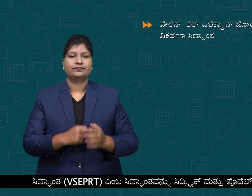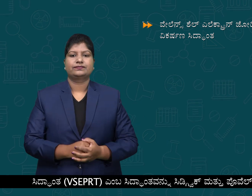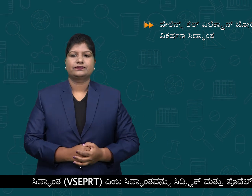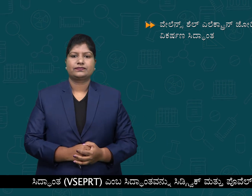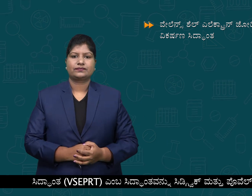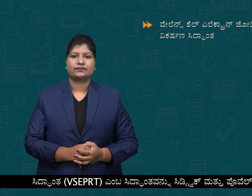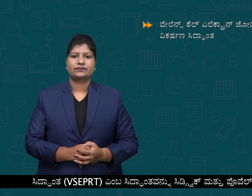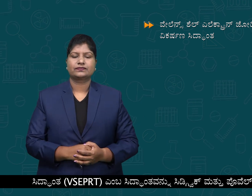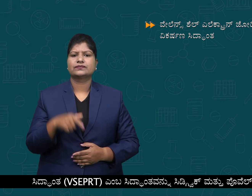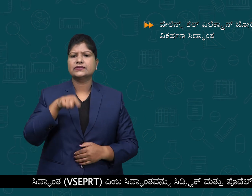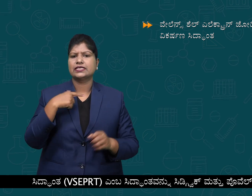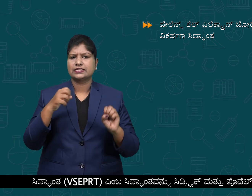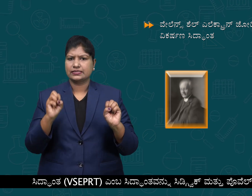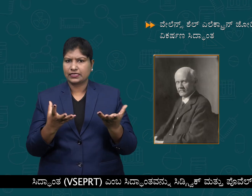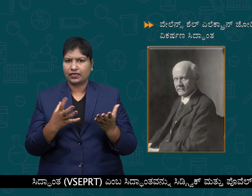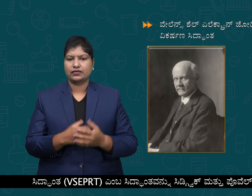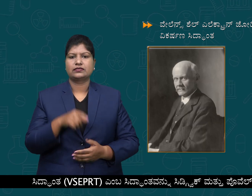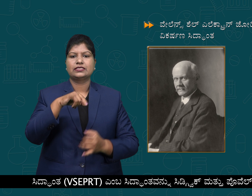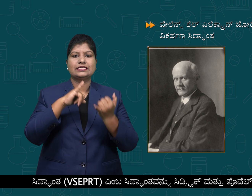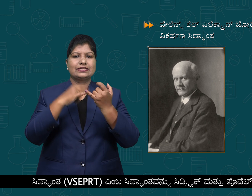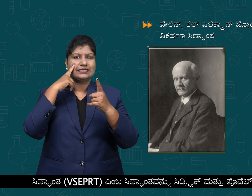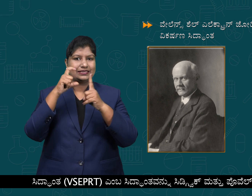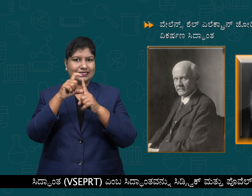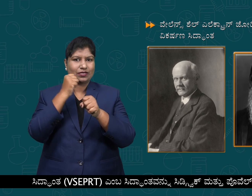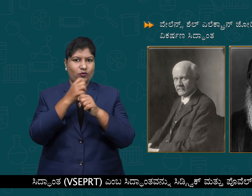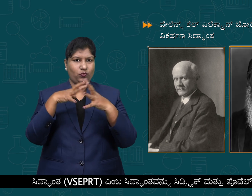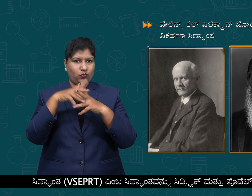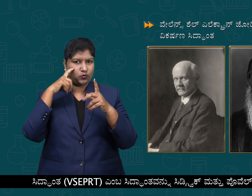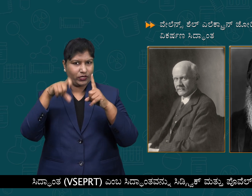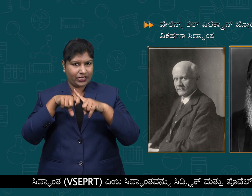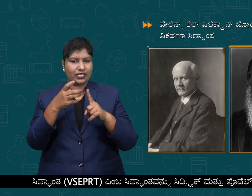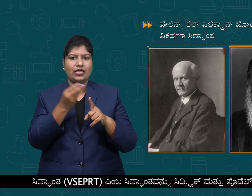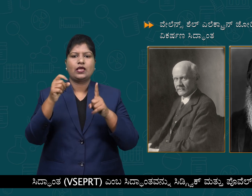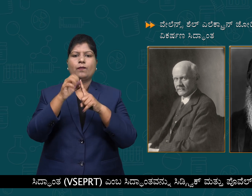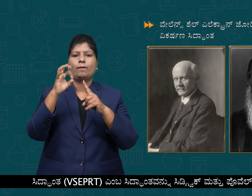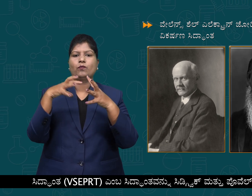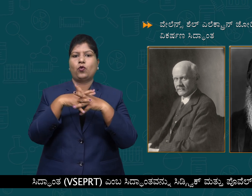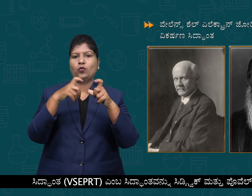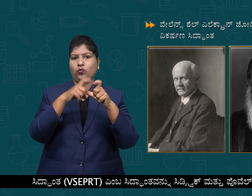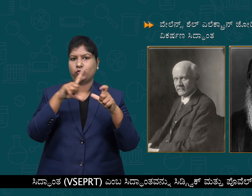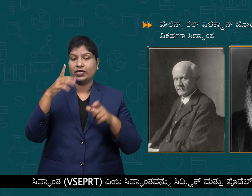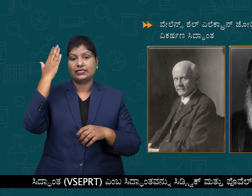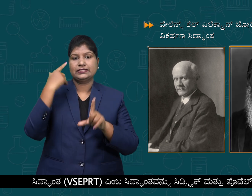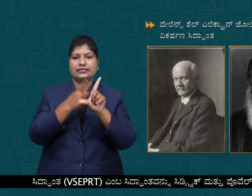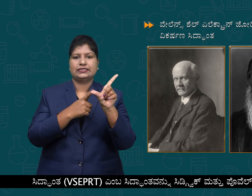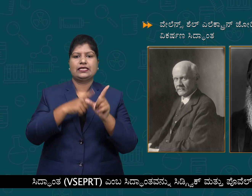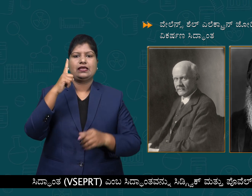VSEPRT ಎಂಬ ಸಿದ್ಧಾಂತವನ್ನು ಸಿಡ್ಗ್ವಿಕ್ ಮತ್ತು ಪೊವೆಲ್ ಪ್ರಸ್ತಾಪಿಸಿದರು.